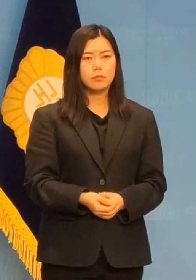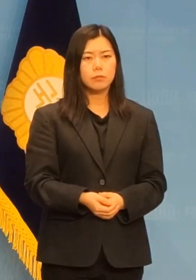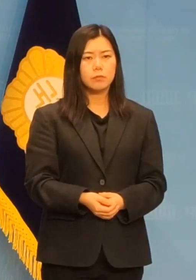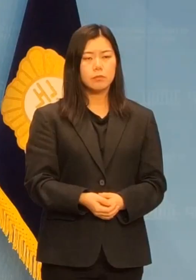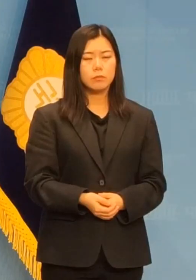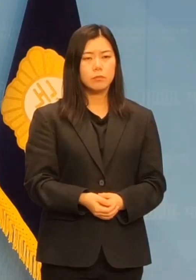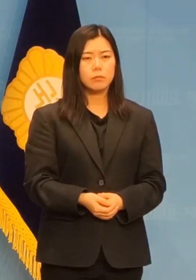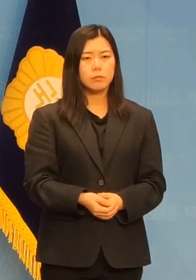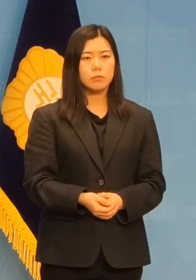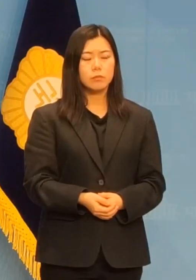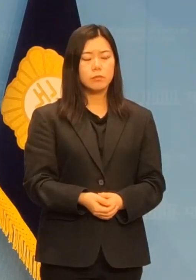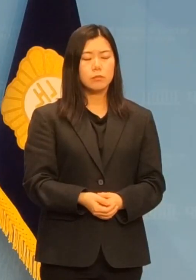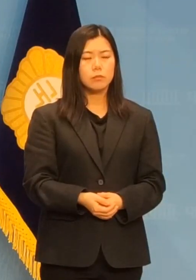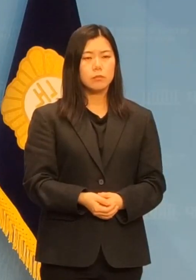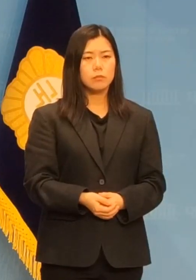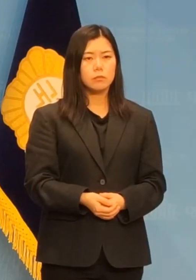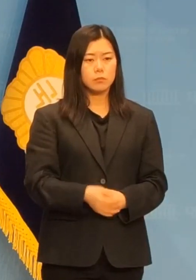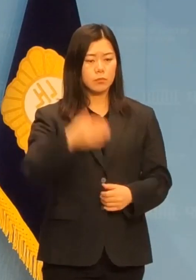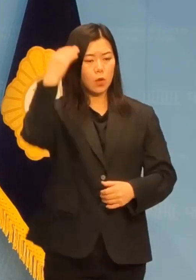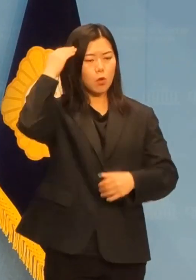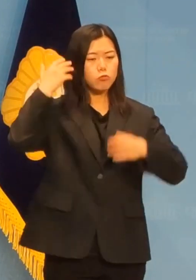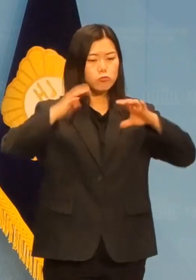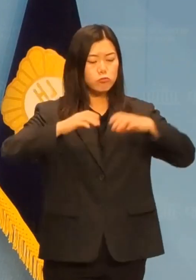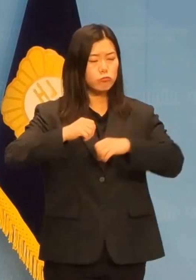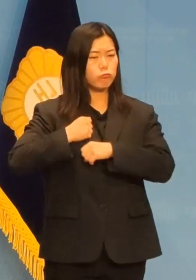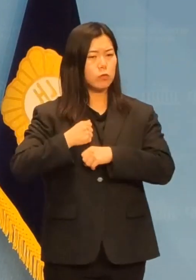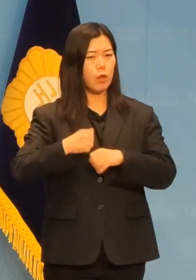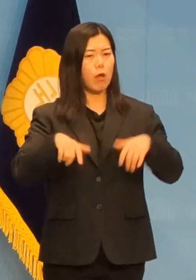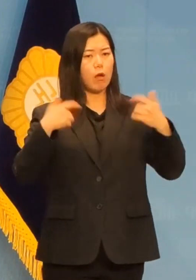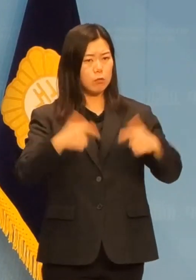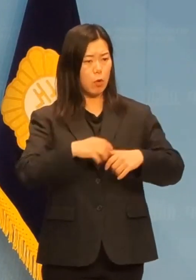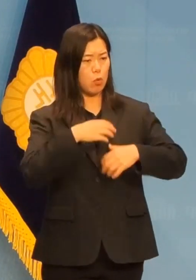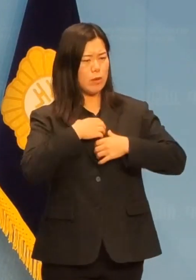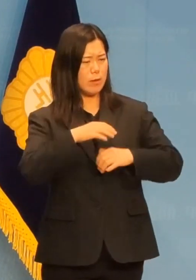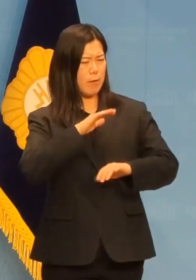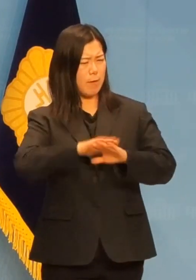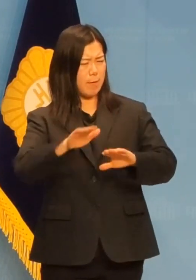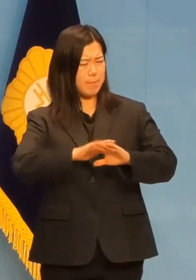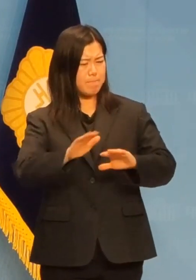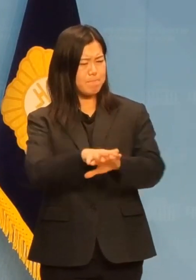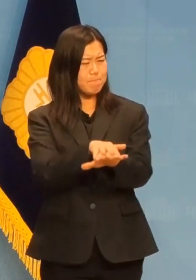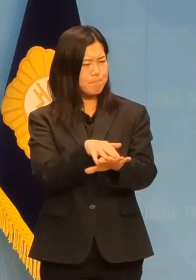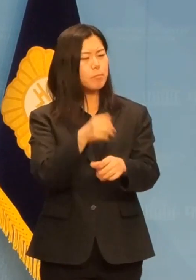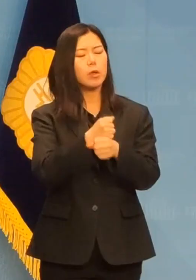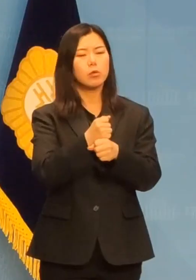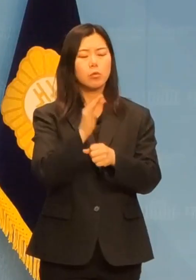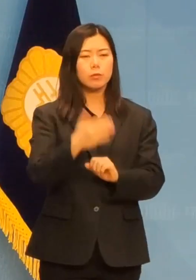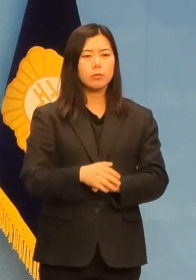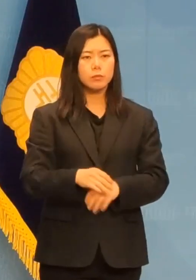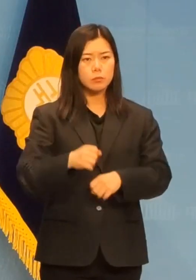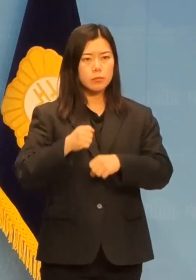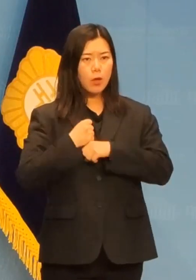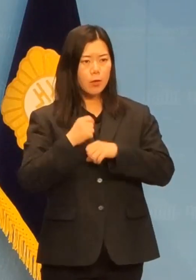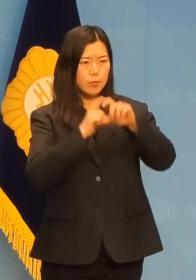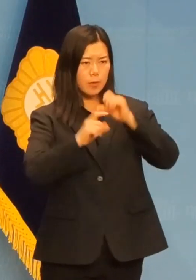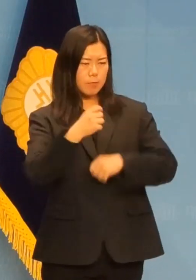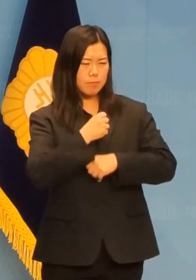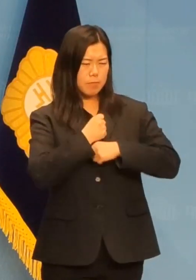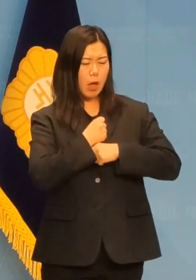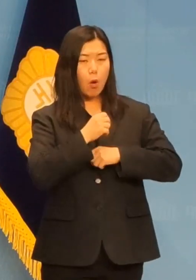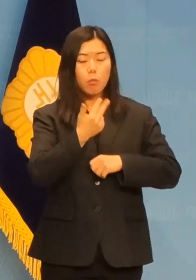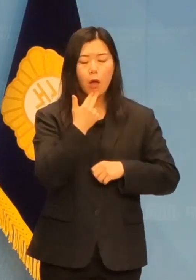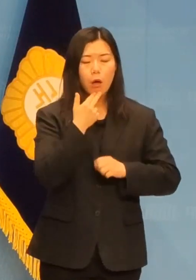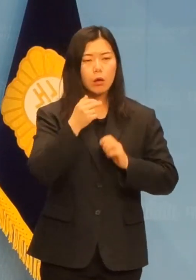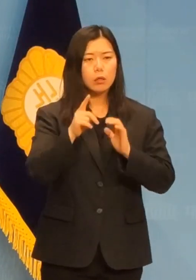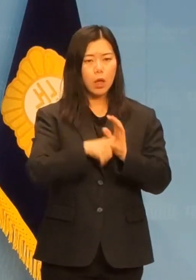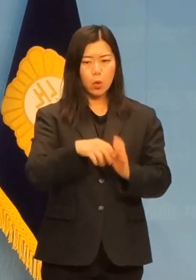행위입니다. 우리 군은 어떤 경우라도 확실한 위기 대응 체계를 갖춰야 합니다. 군이 경각심을 잃는 순간